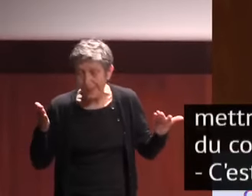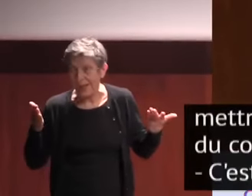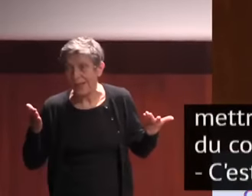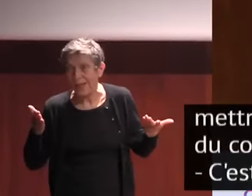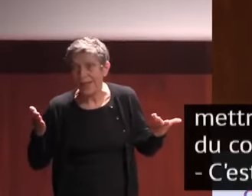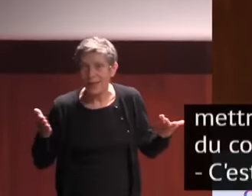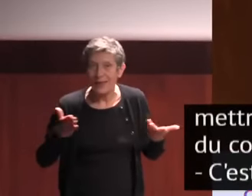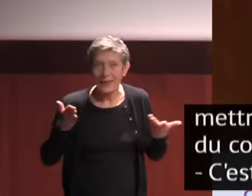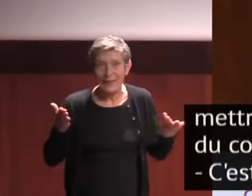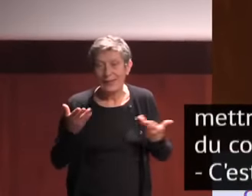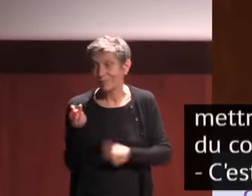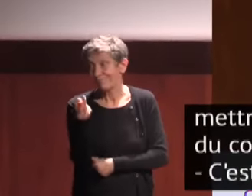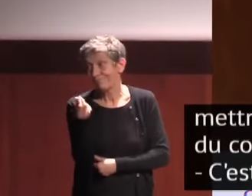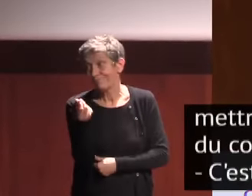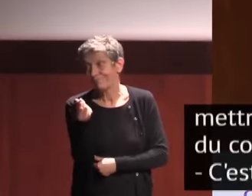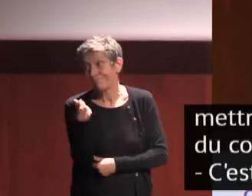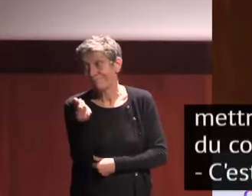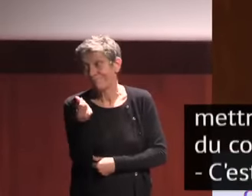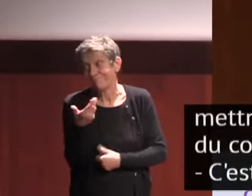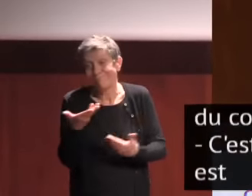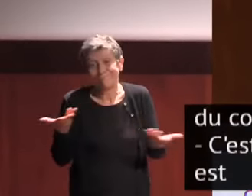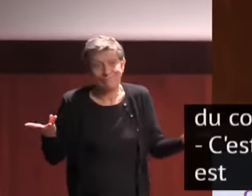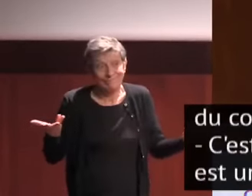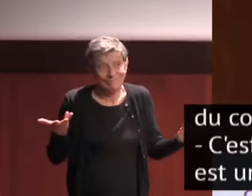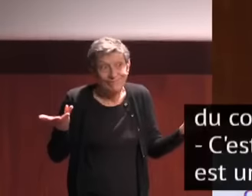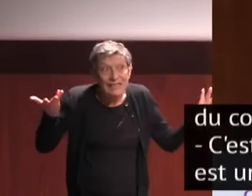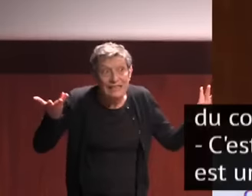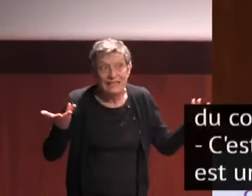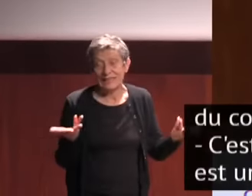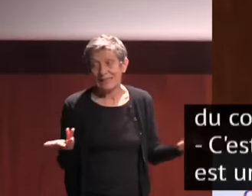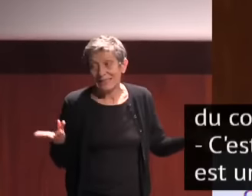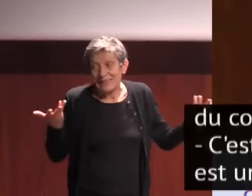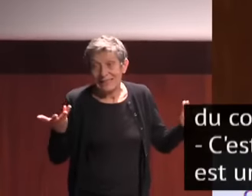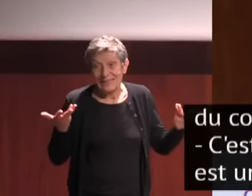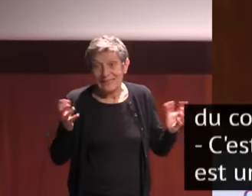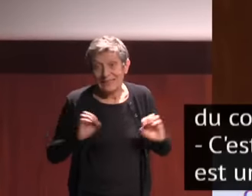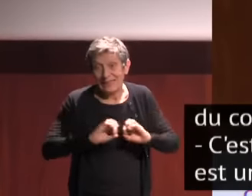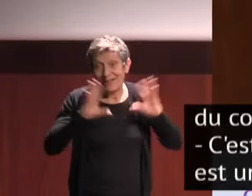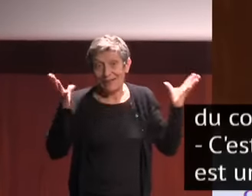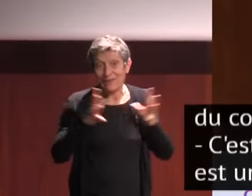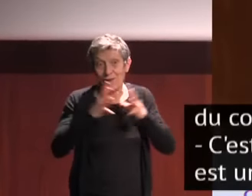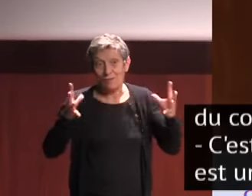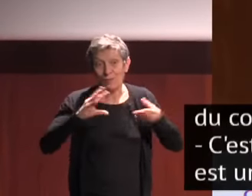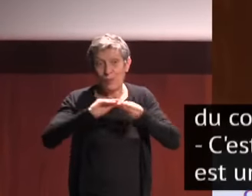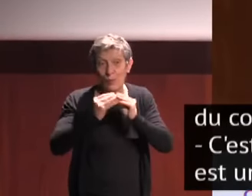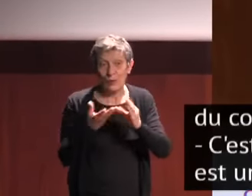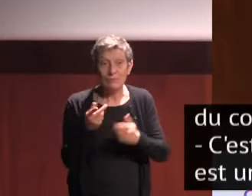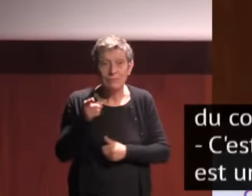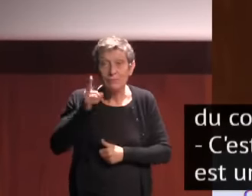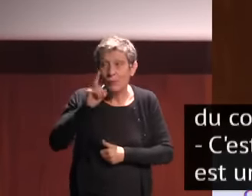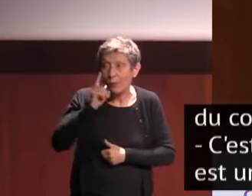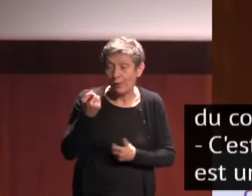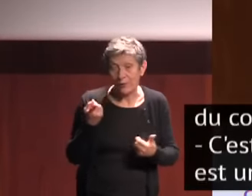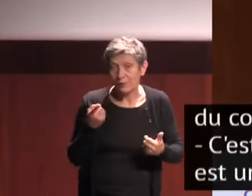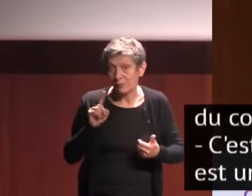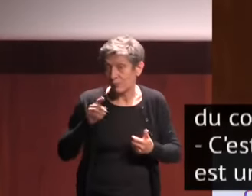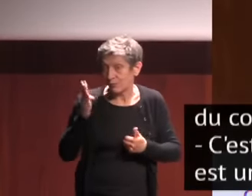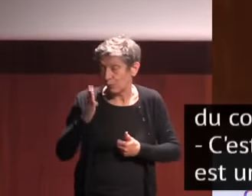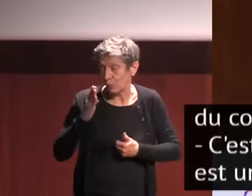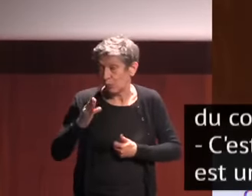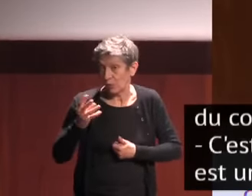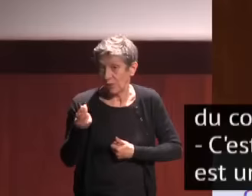que l'argent est un gros problème dans ce genre de choses, puisque c'est un projet qui demande énormément de moyens